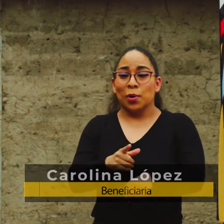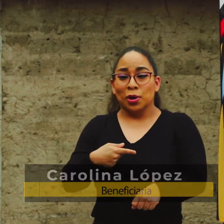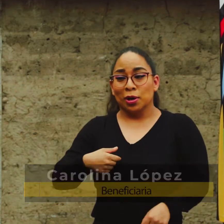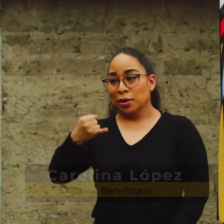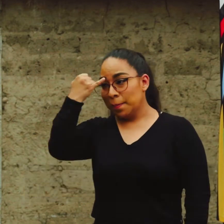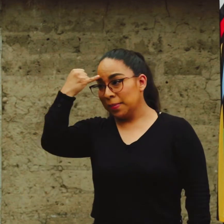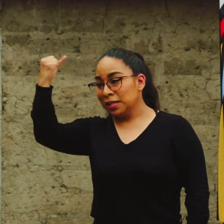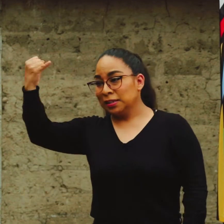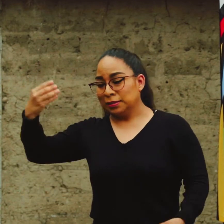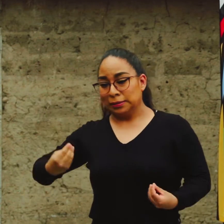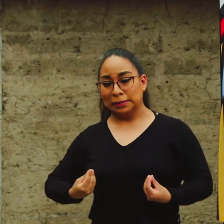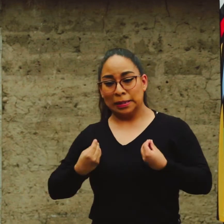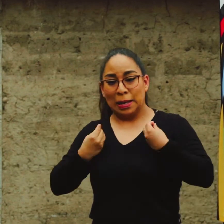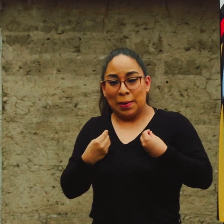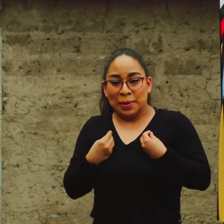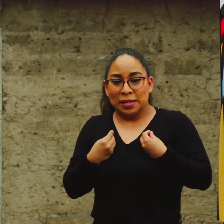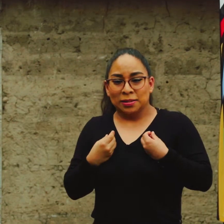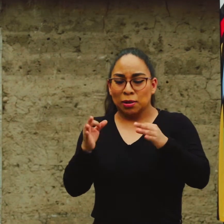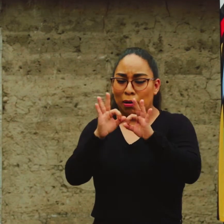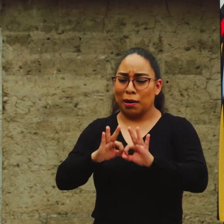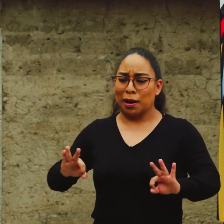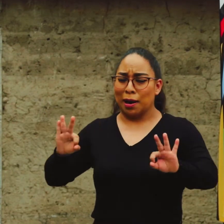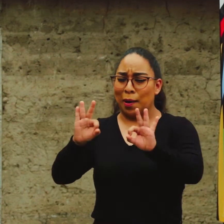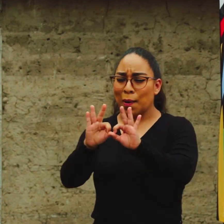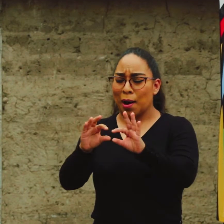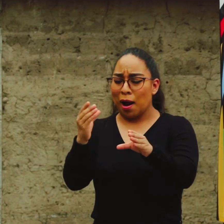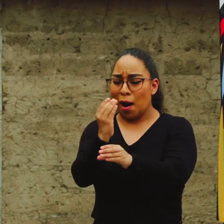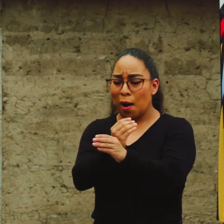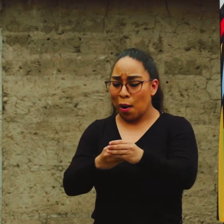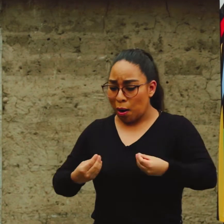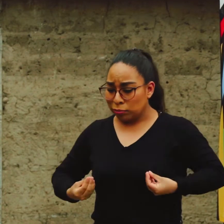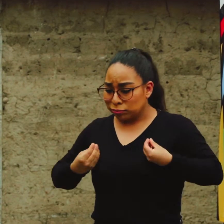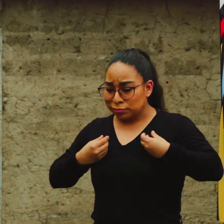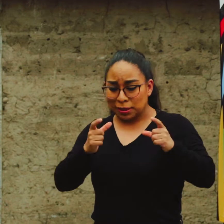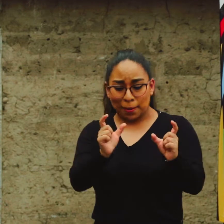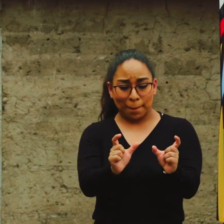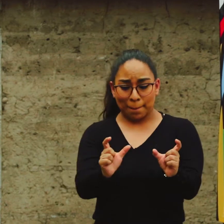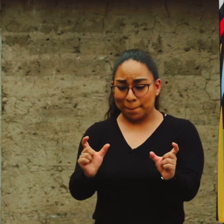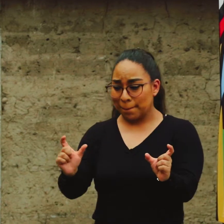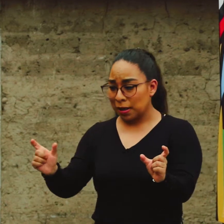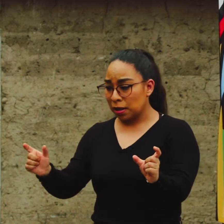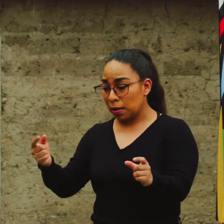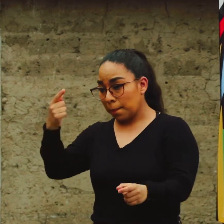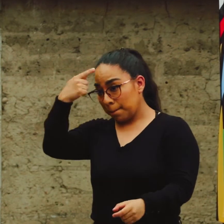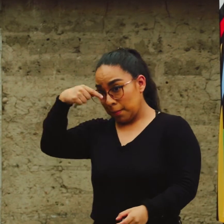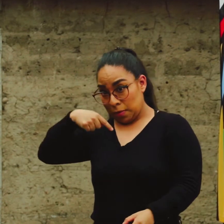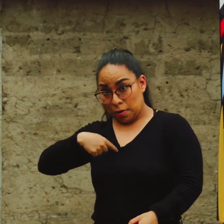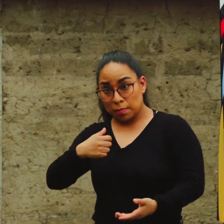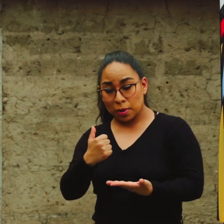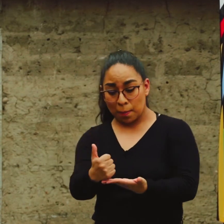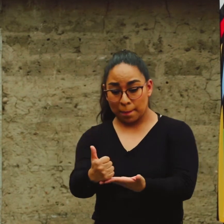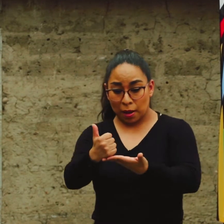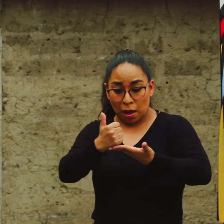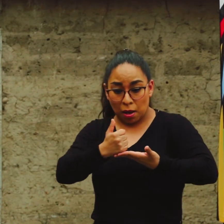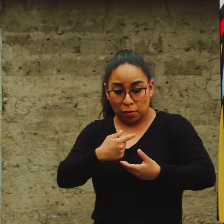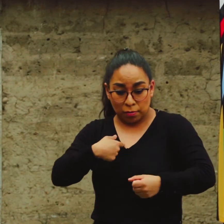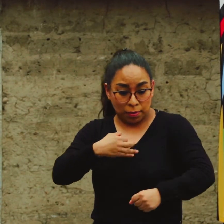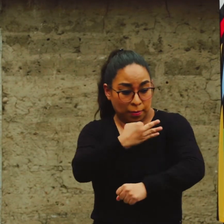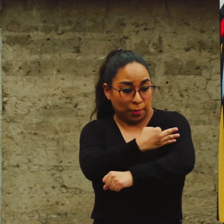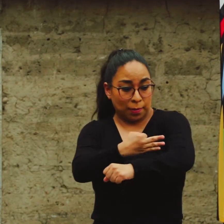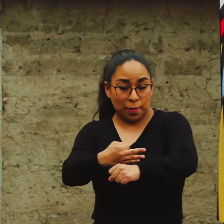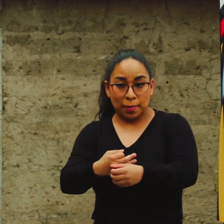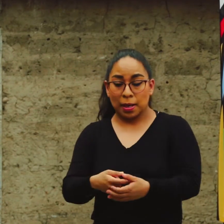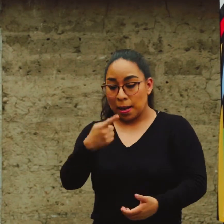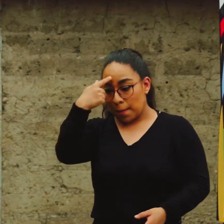de que la vida se mide en momentos. Y este apoyo es de mucha ayuda para mí y para mi familia. Al crear más momentos